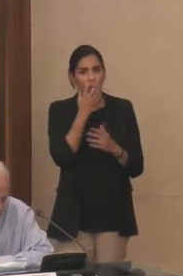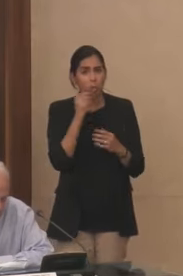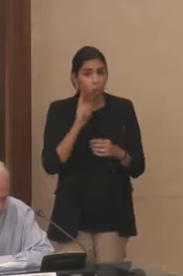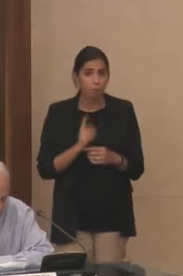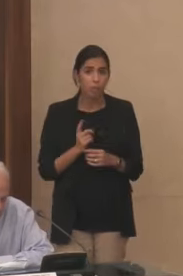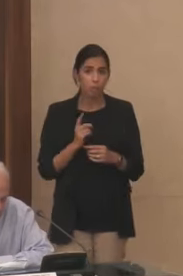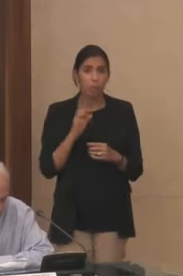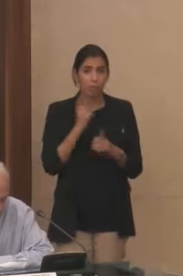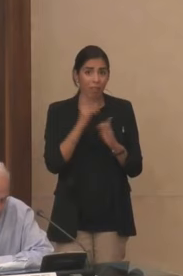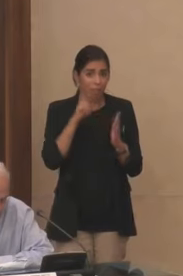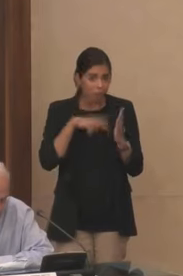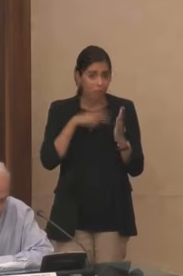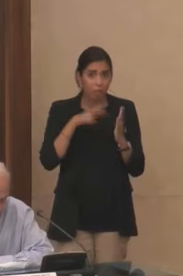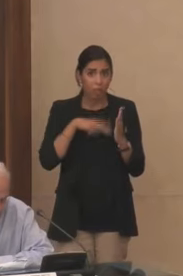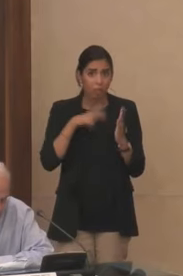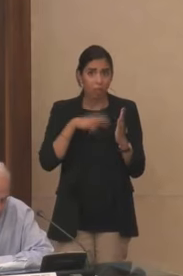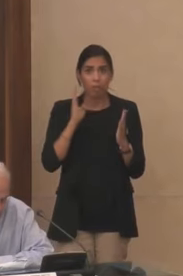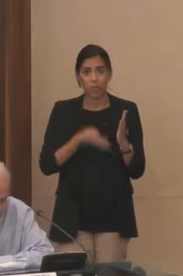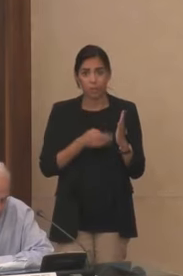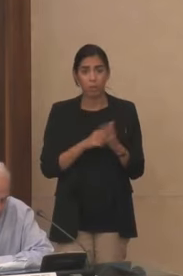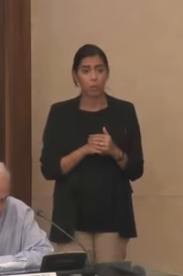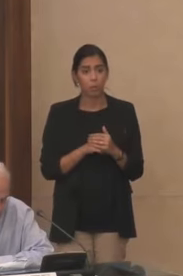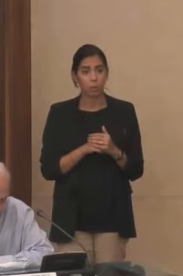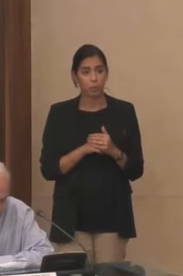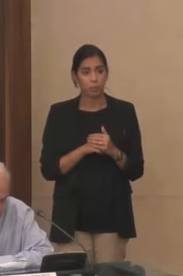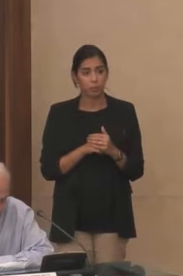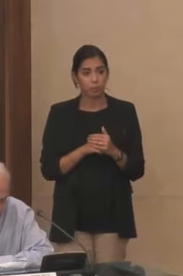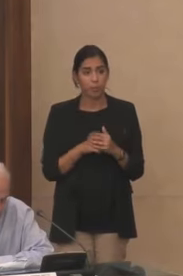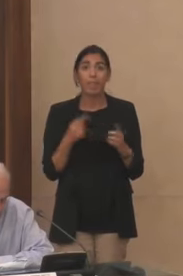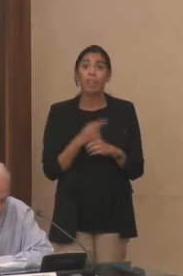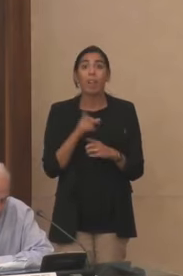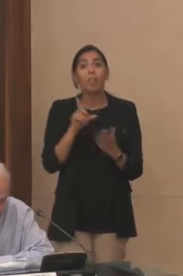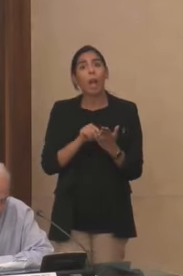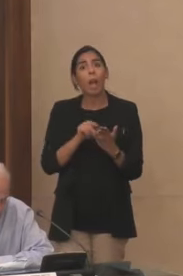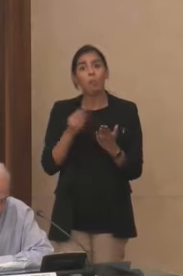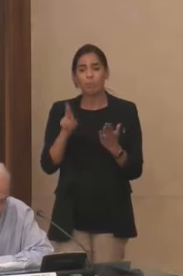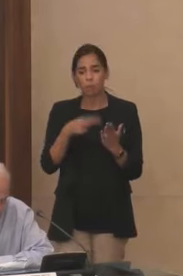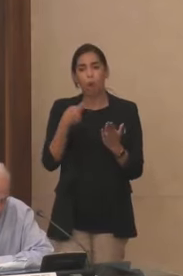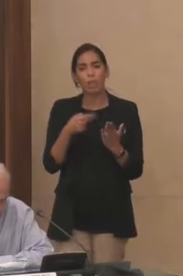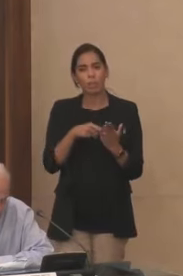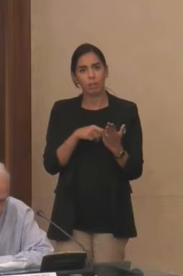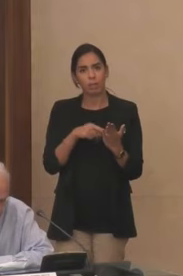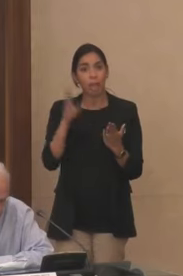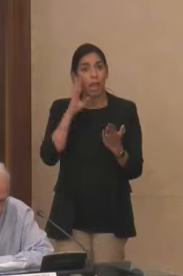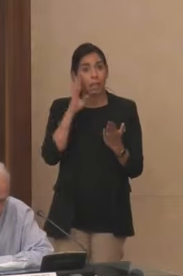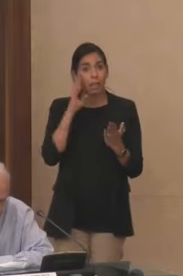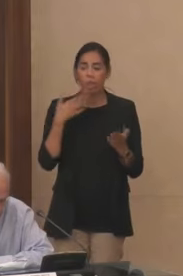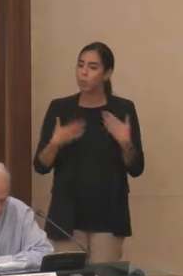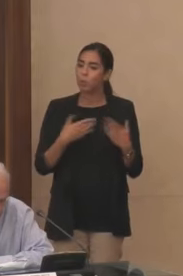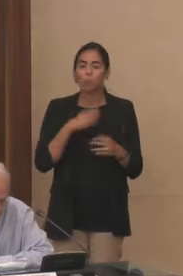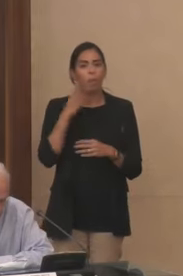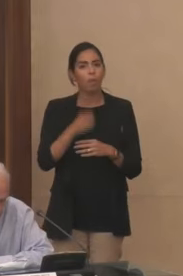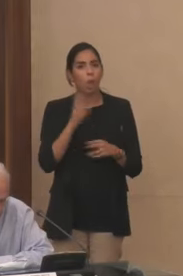non andiamo a leggere i messaggi. Bene, l'app ci manderà una notifica. Attenzione, vai immediatamente